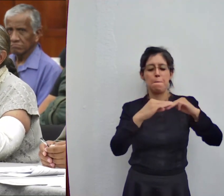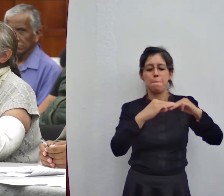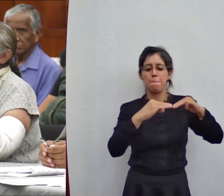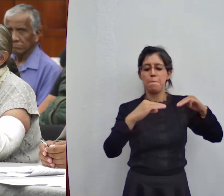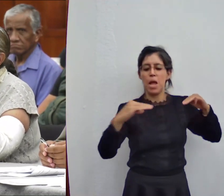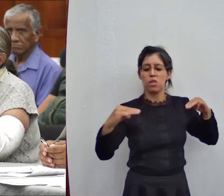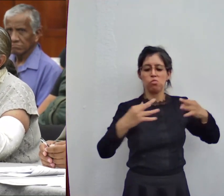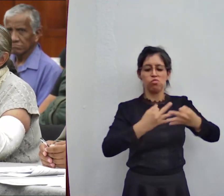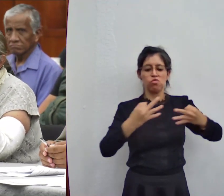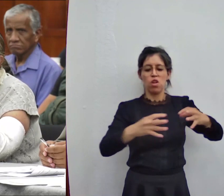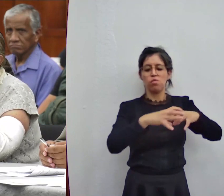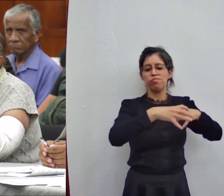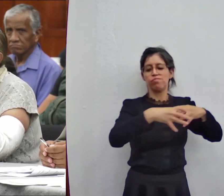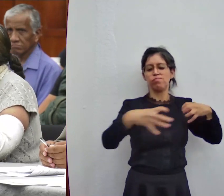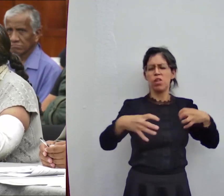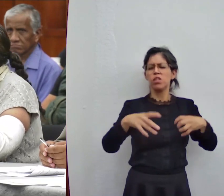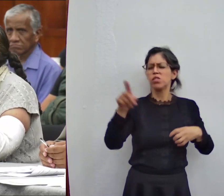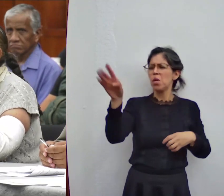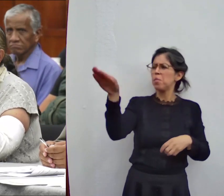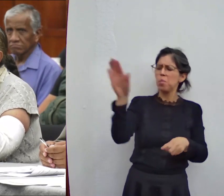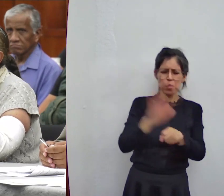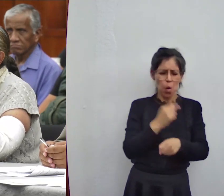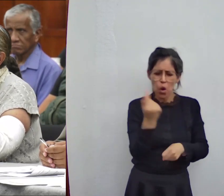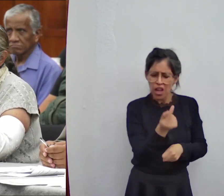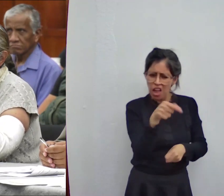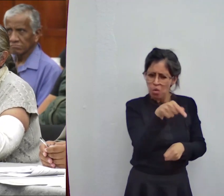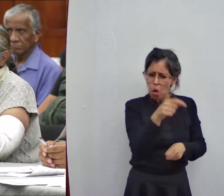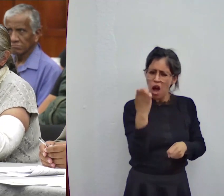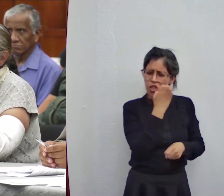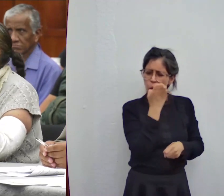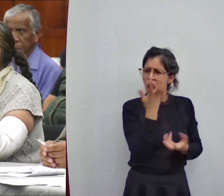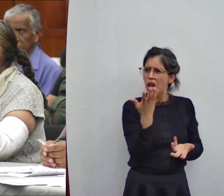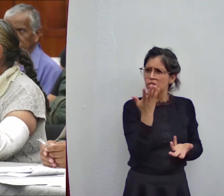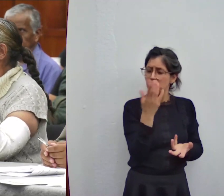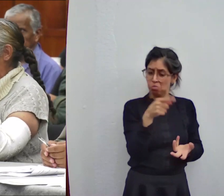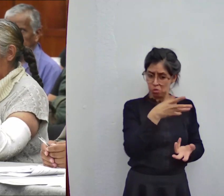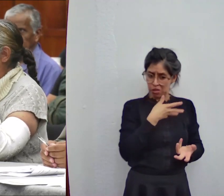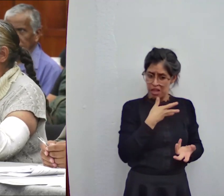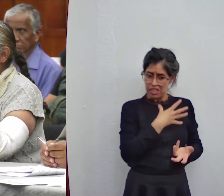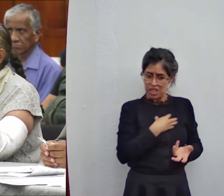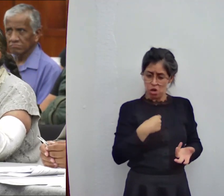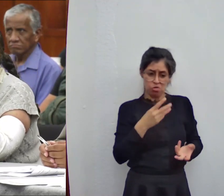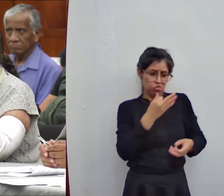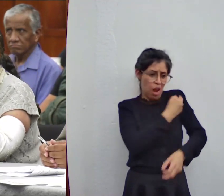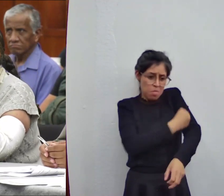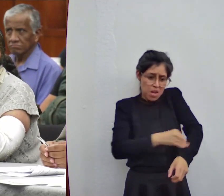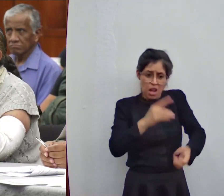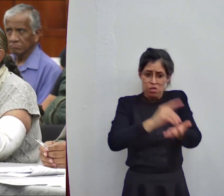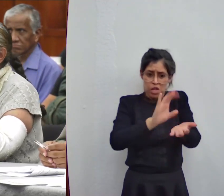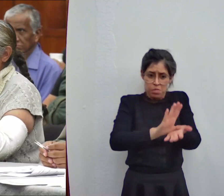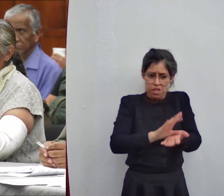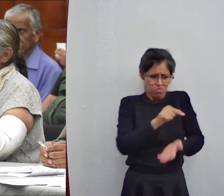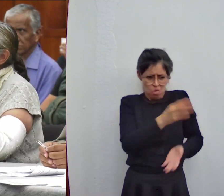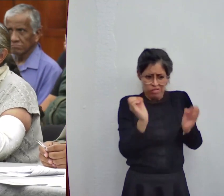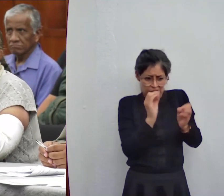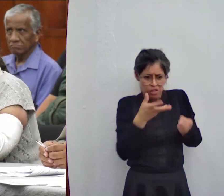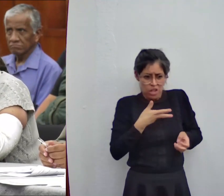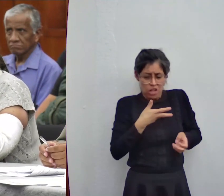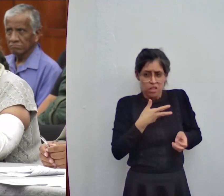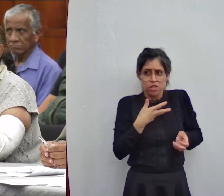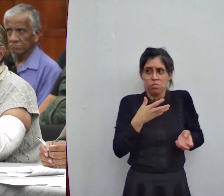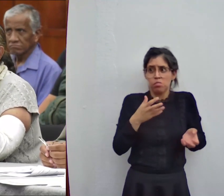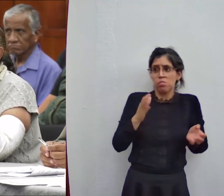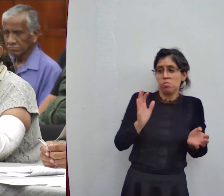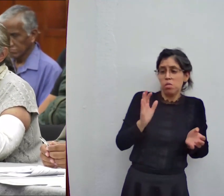dijeron: ¿por qué la quieres tú si no tienes ningún pariente ni nadie discapacitado? Porque yo no sé si de